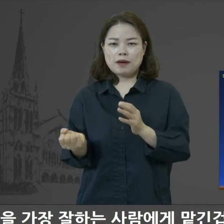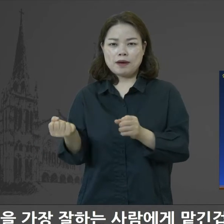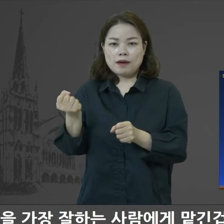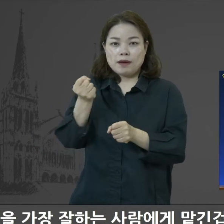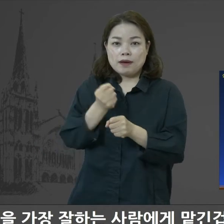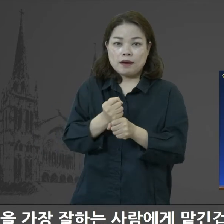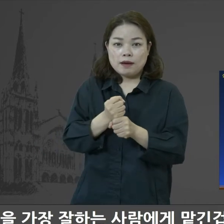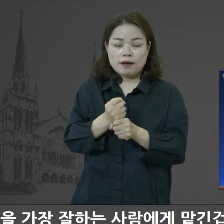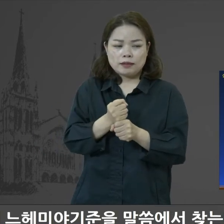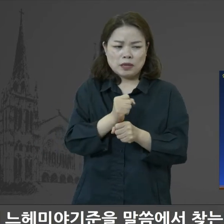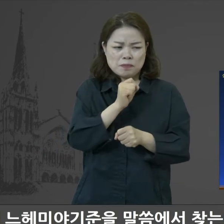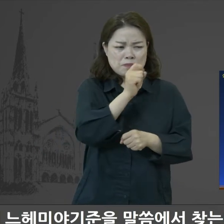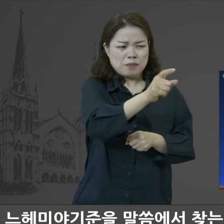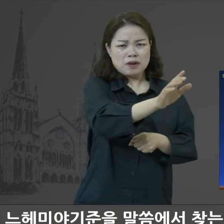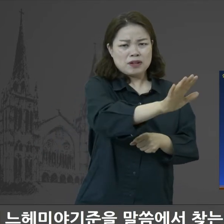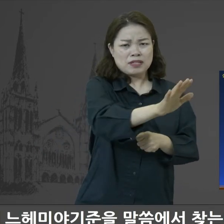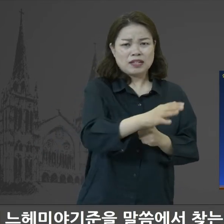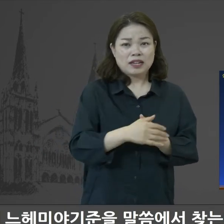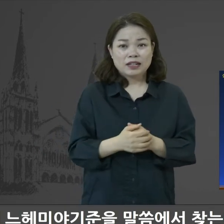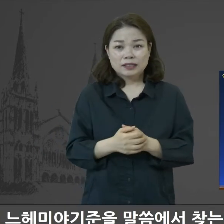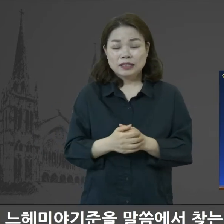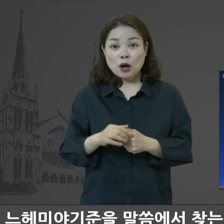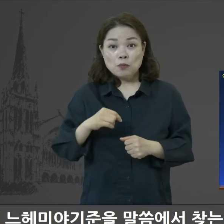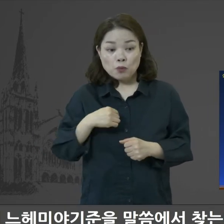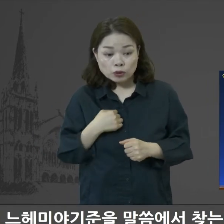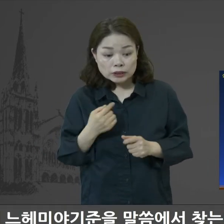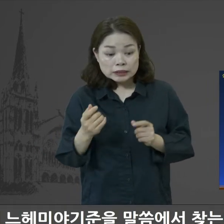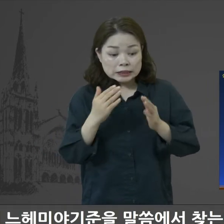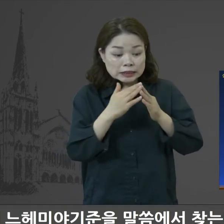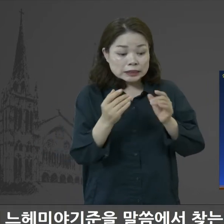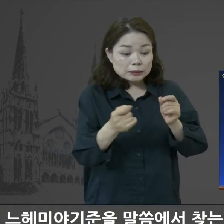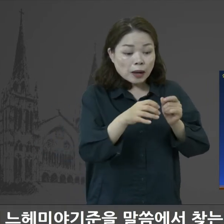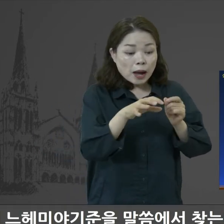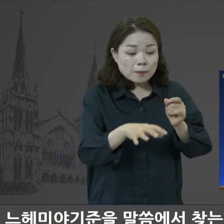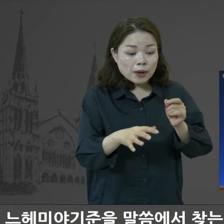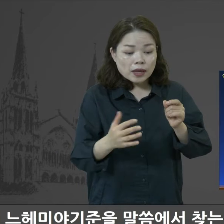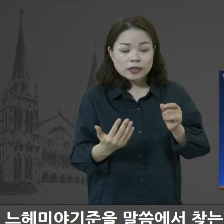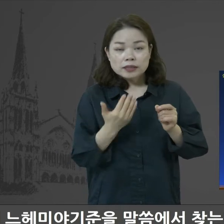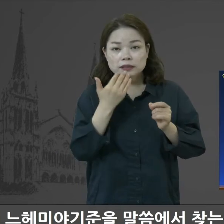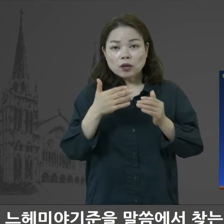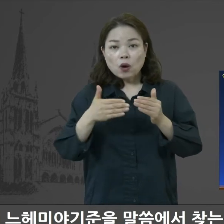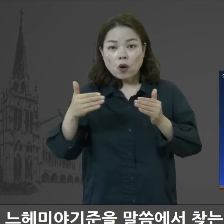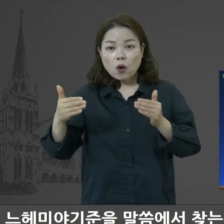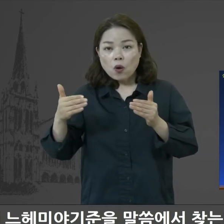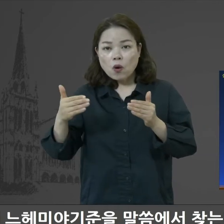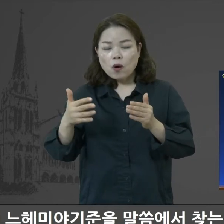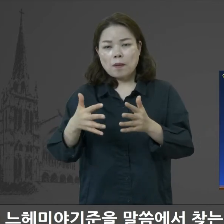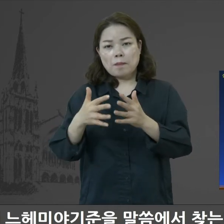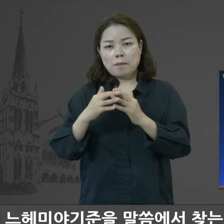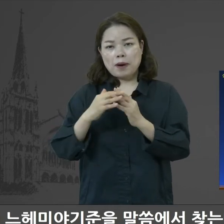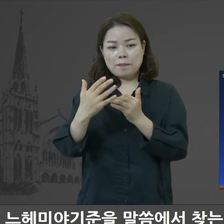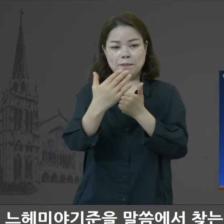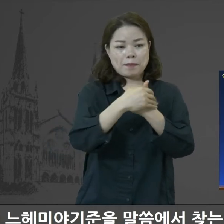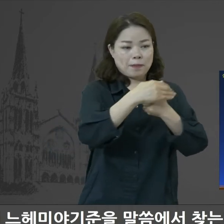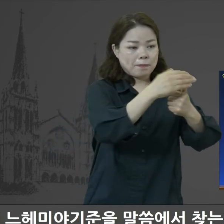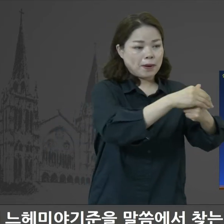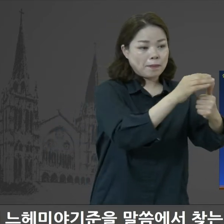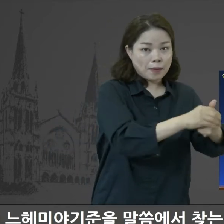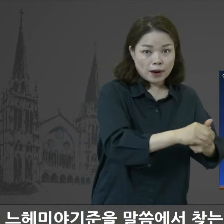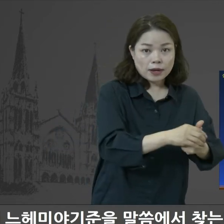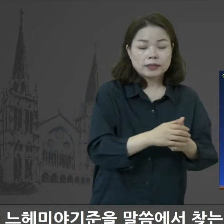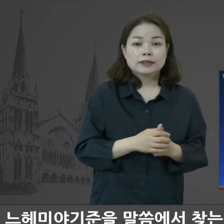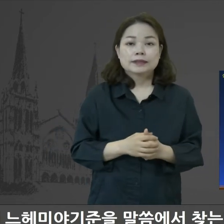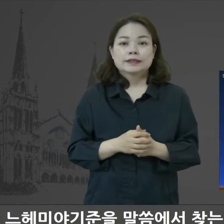겁니다. 멀리 떨어진 것이 아니라 본인들 바로 집 앞에 있는 성벽을 건축하도록 할당했다라는 거예요. 자,